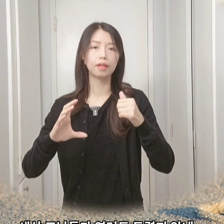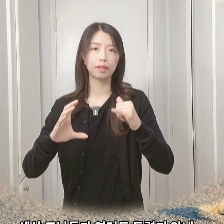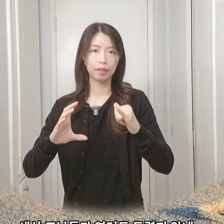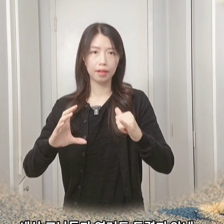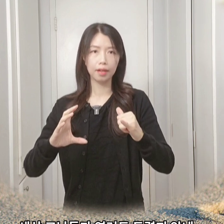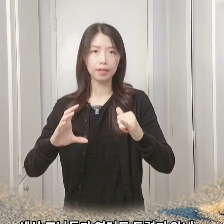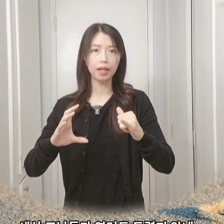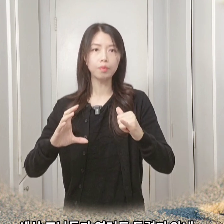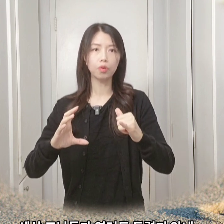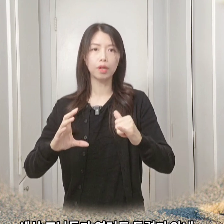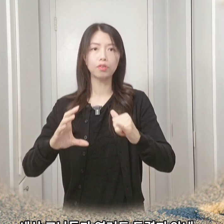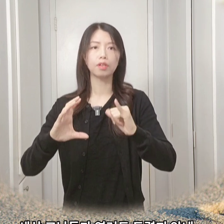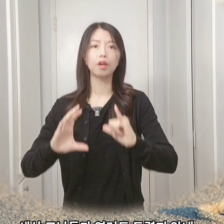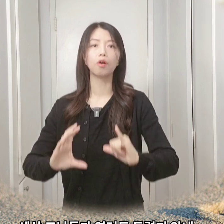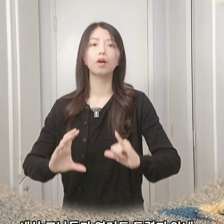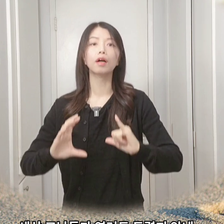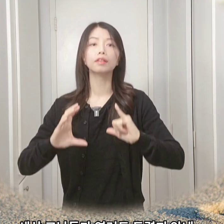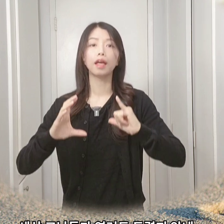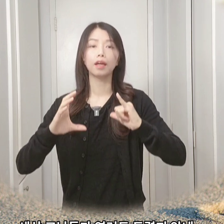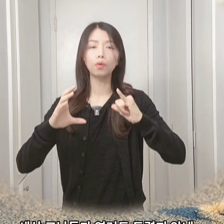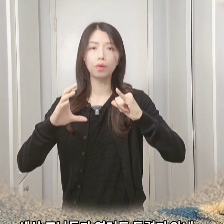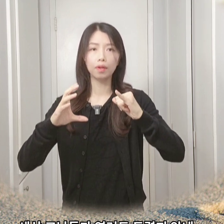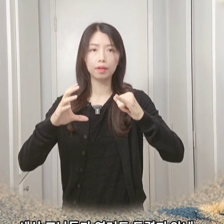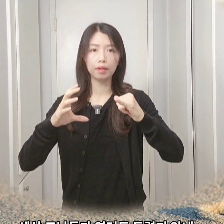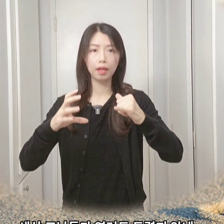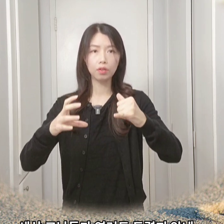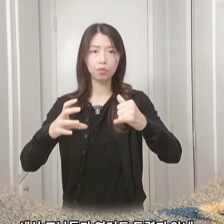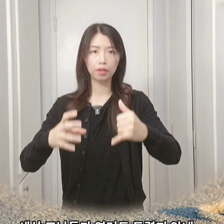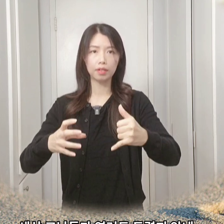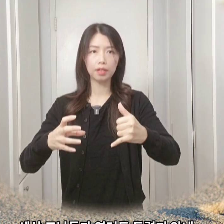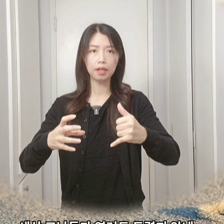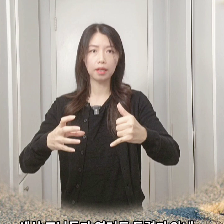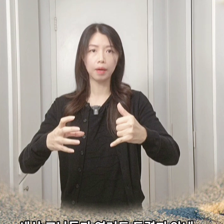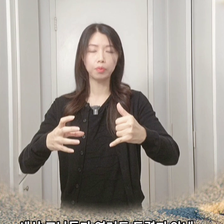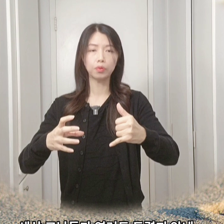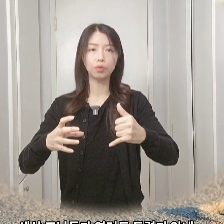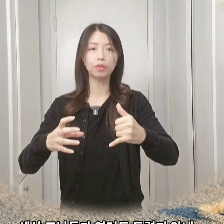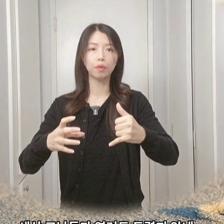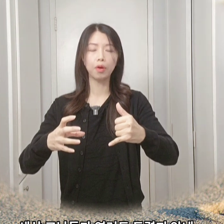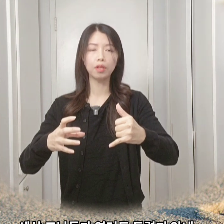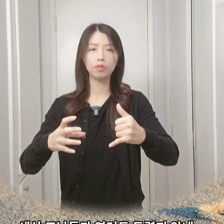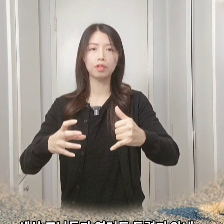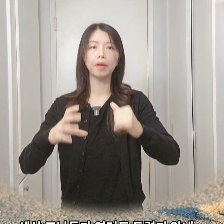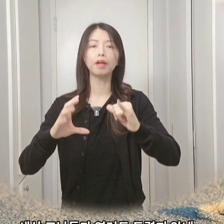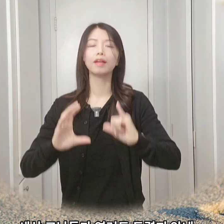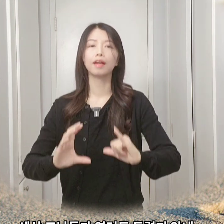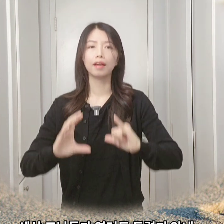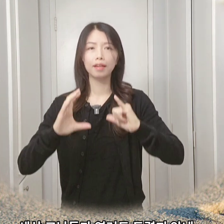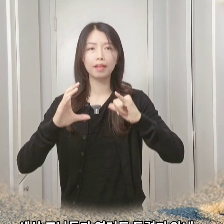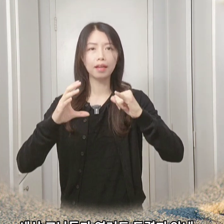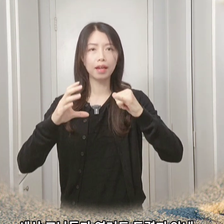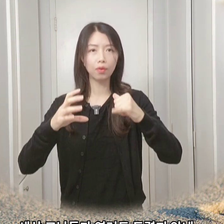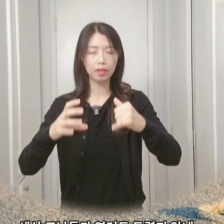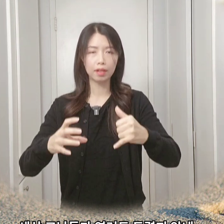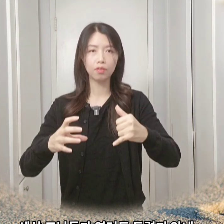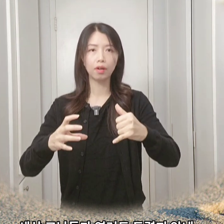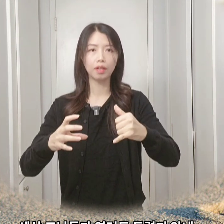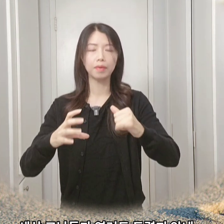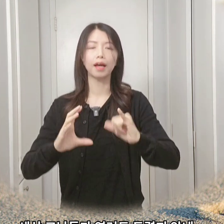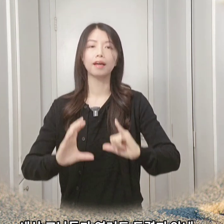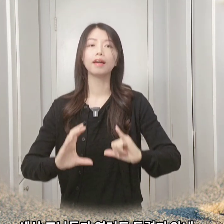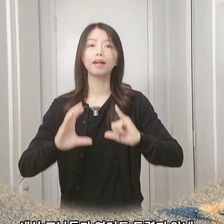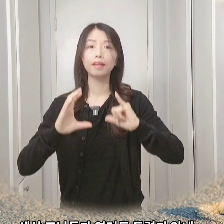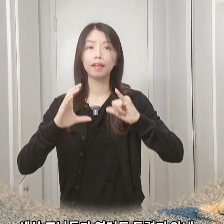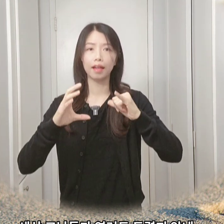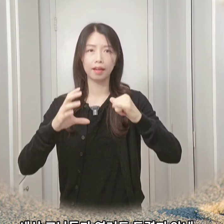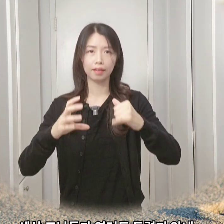손은 사람 수어로 해주셔서 그대로 세계 수어하듯이 앞으로 둥글게 표현해 주시면 세상이라고 하는 뜻의 수어가